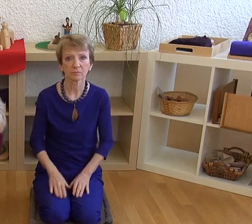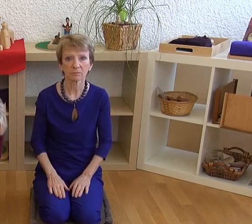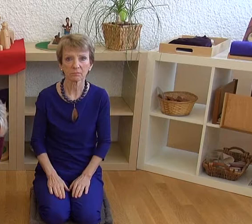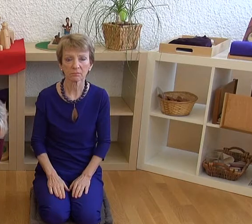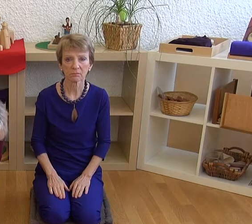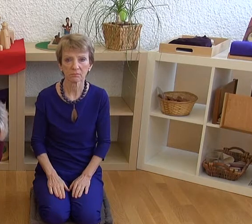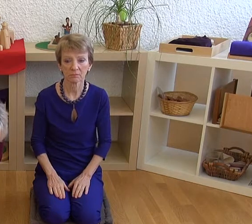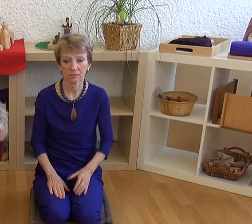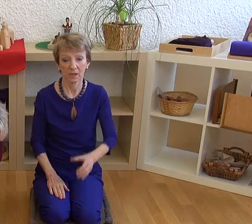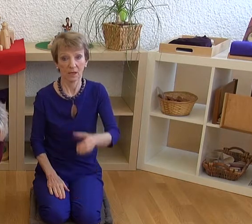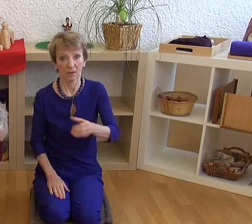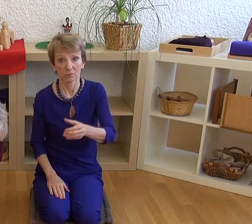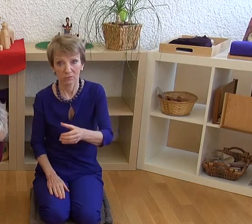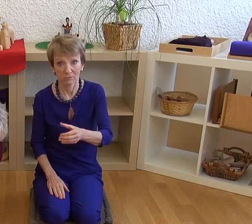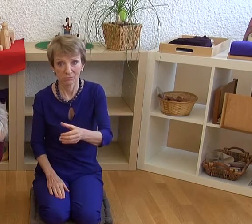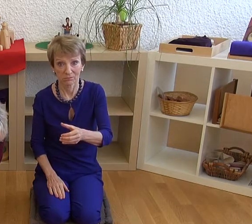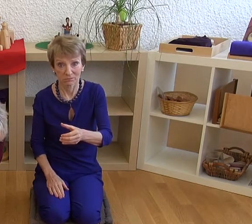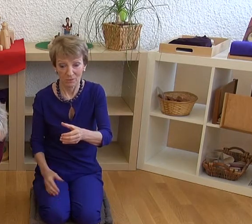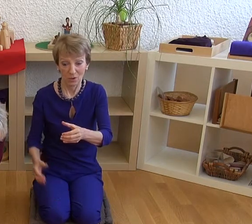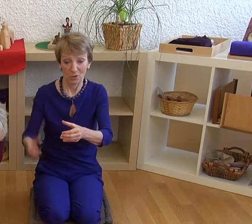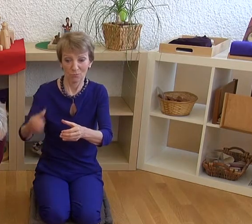Mais plus la tour s'élevait,